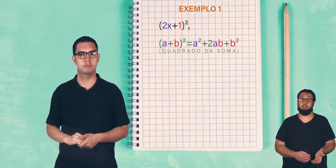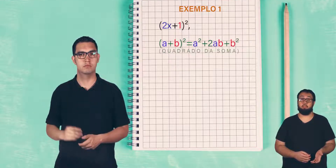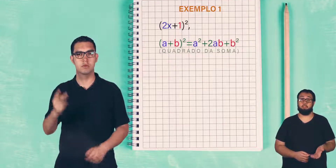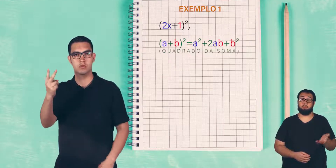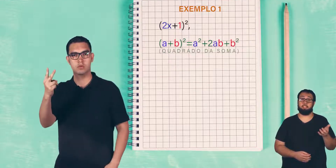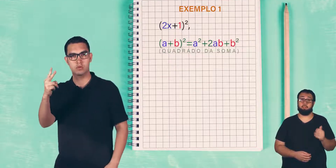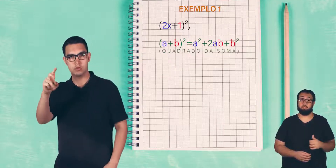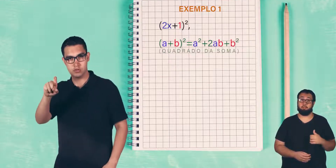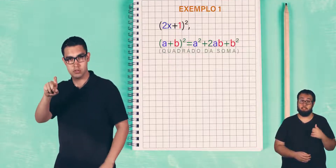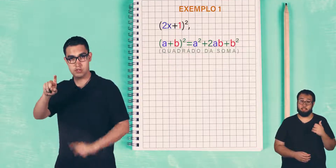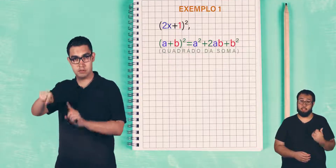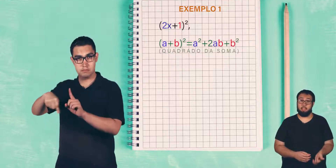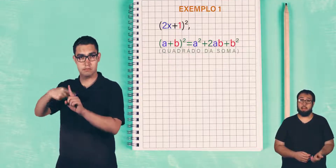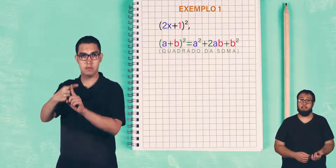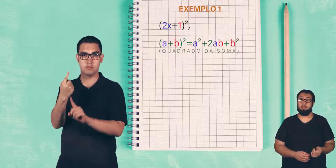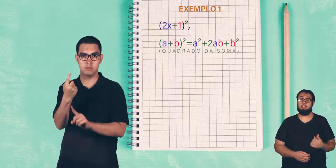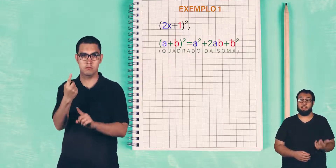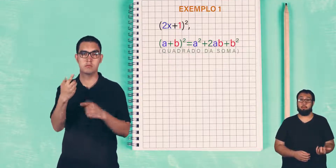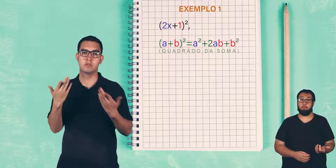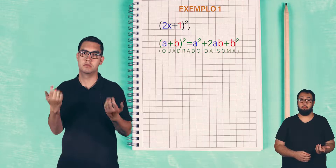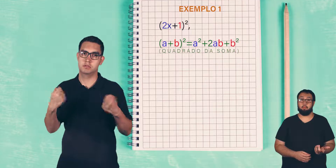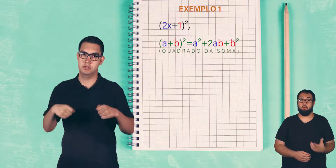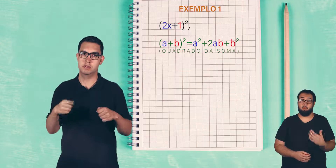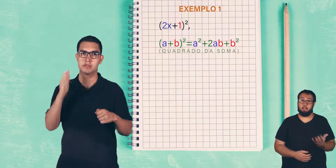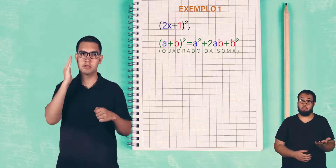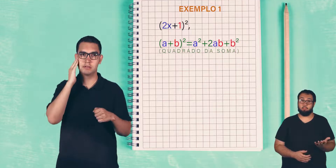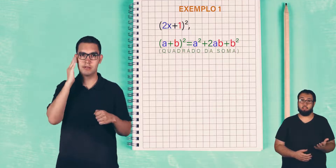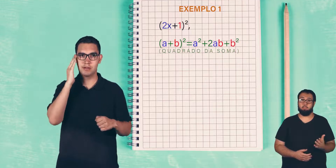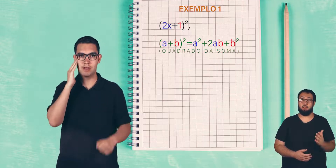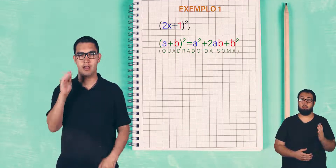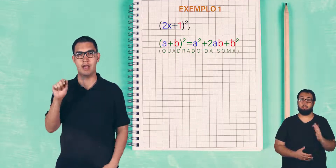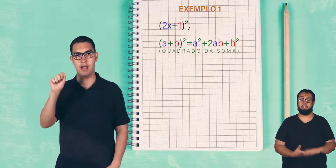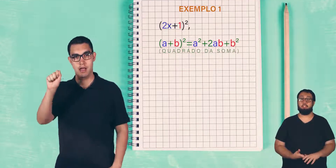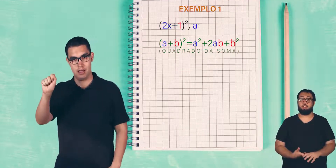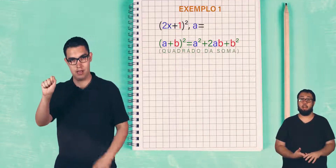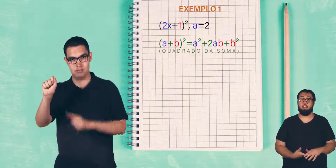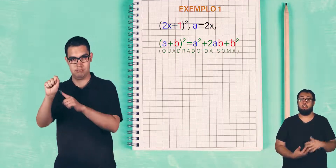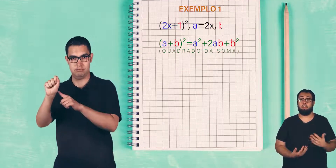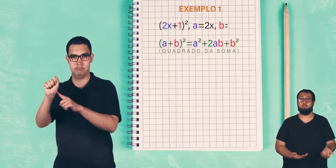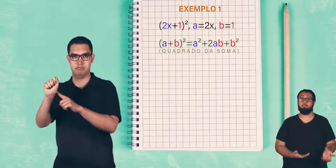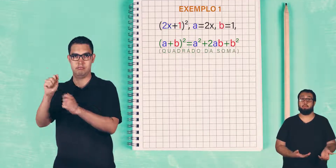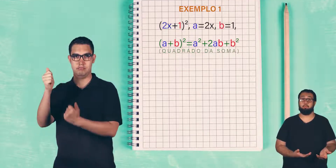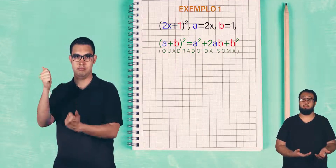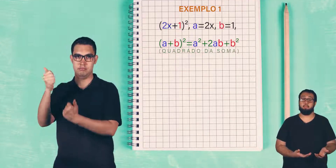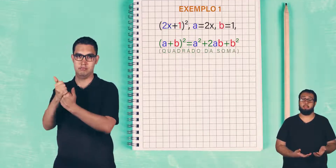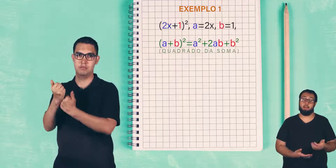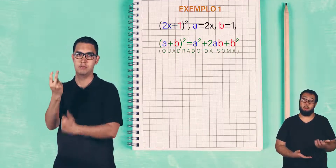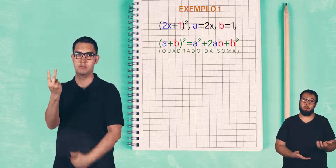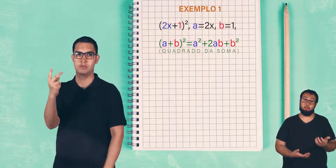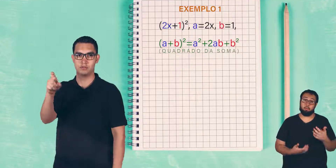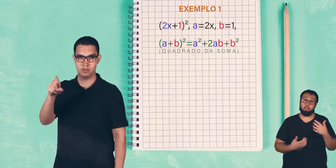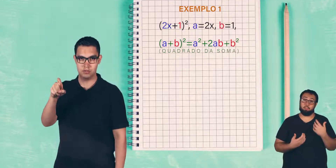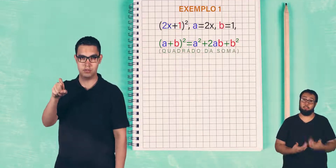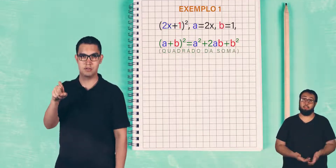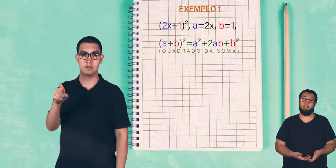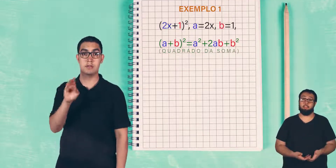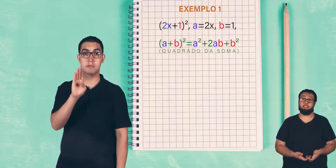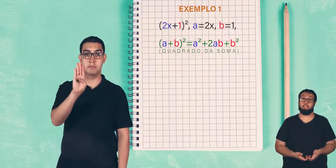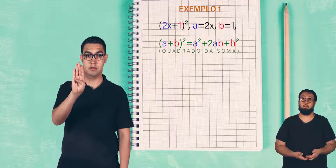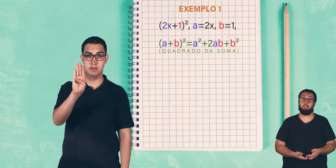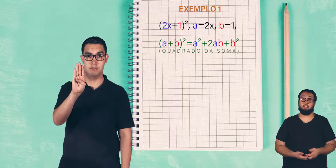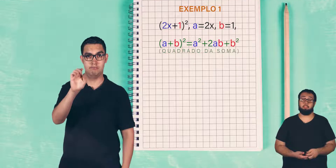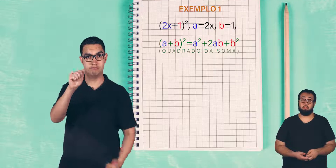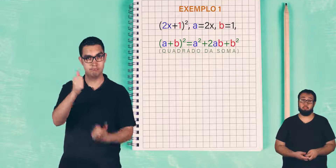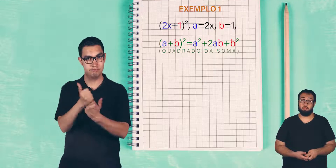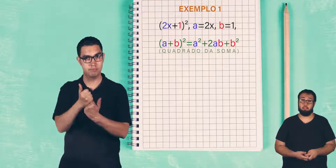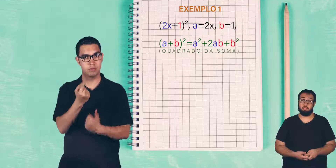produto notável, só precisamos definir quem é A e quem é B. No caso, chamaremos 2x de A e 1 de B. Agora, só é